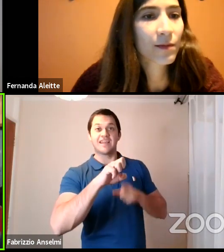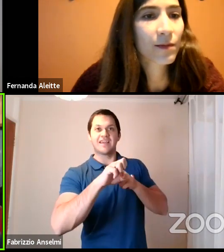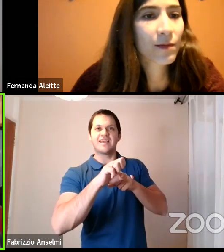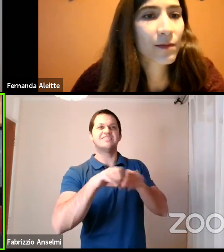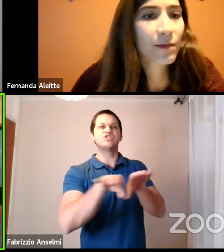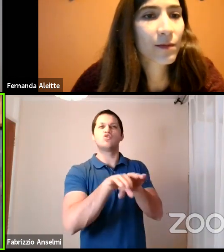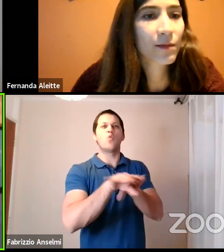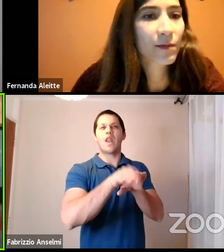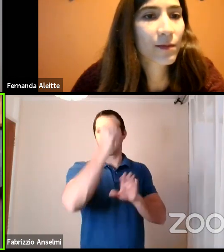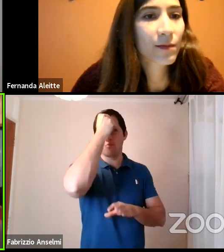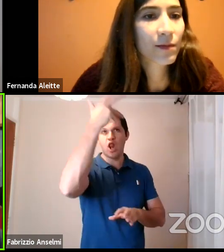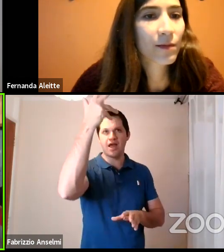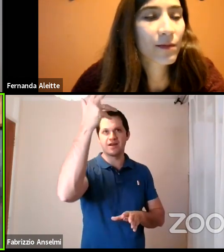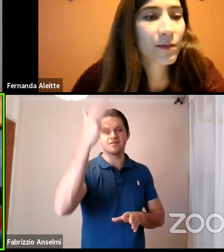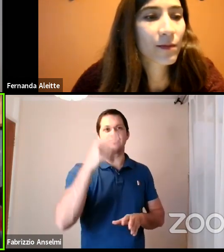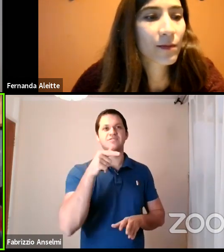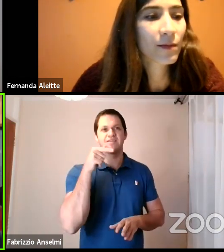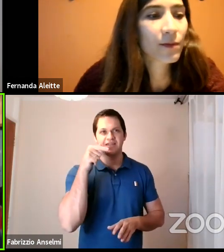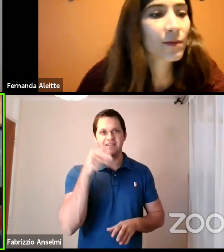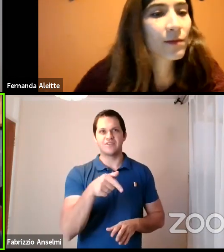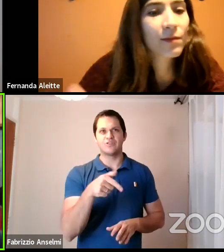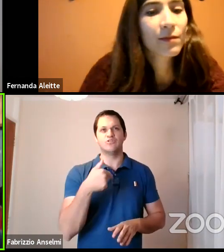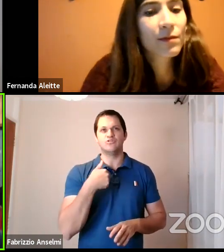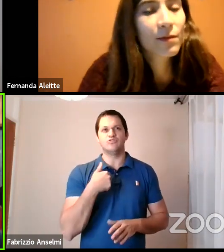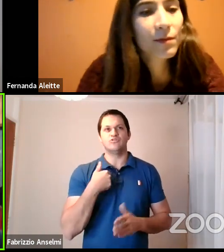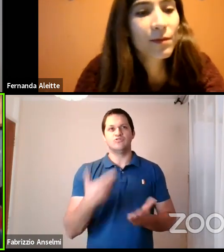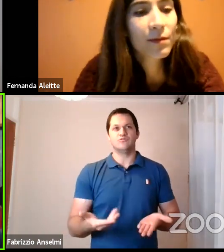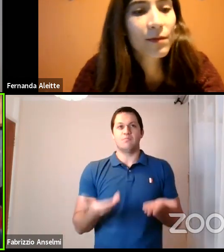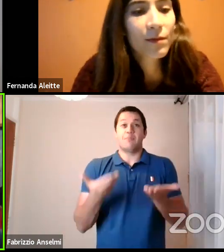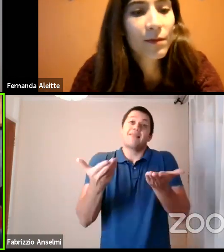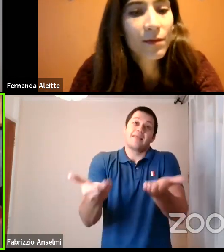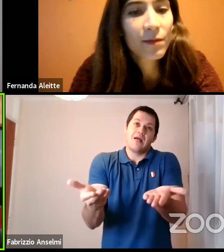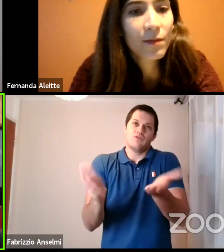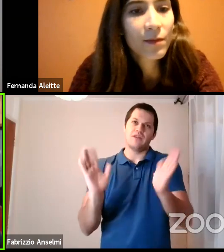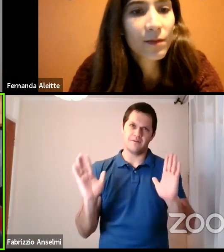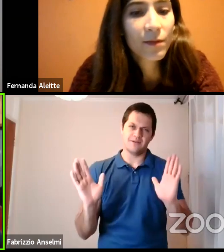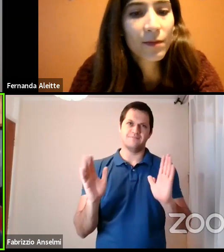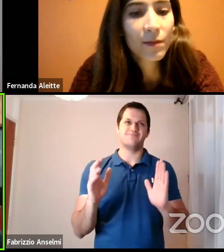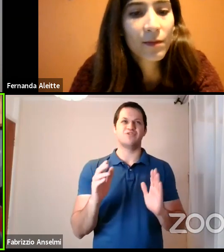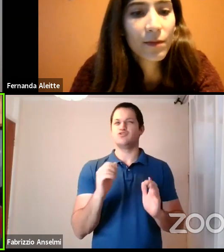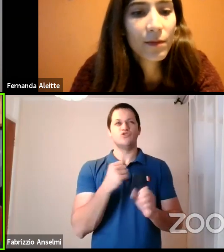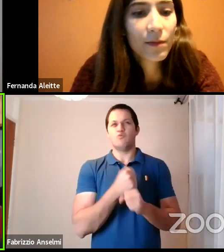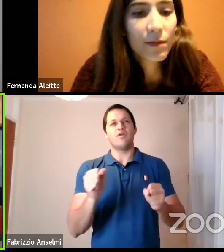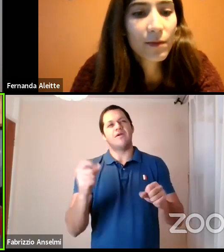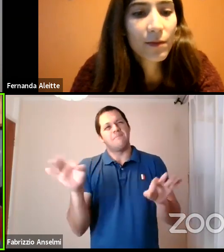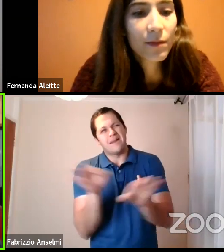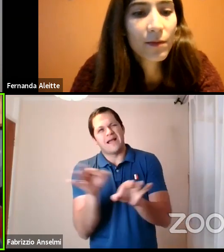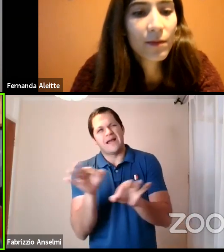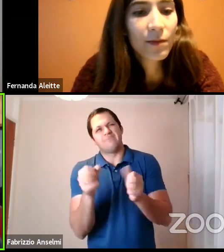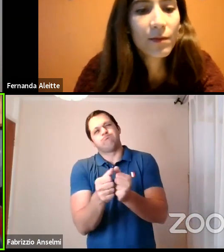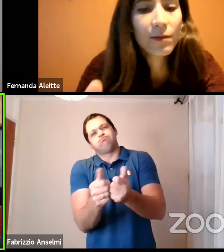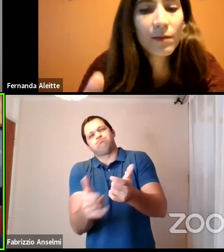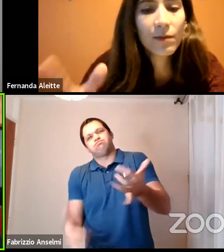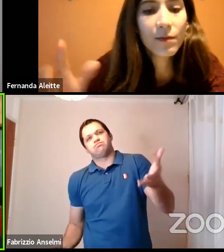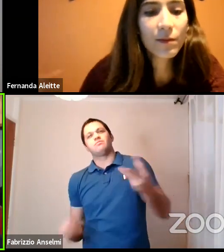algo, lo voy a dejar planteado, no puedo demorarme demasiado, pero la kine, nuestra